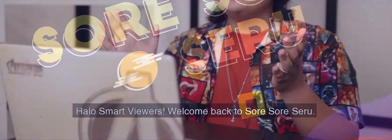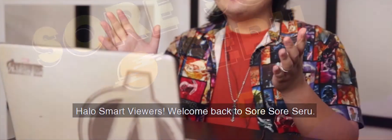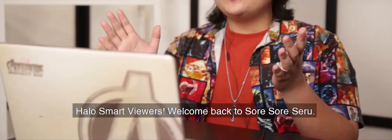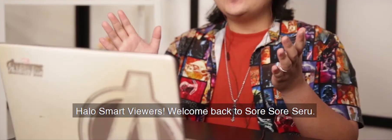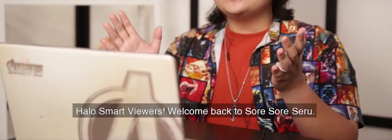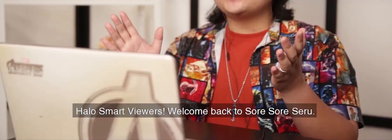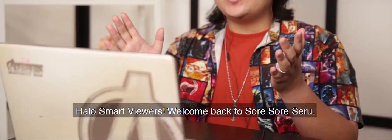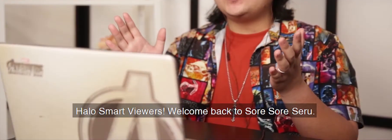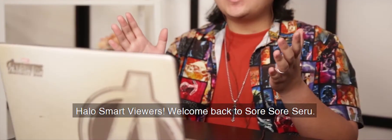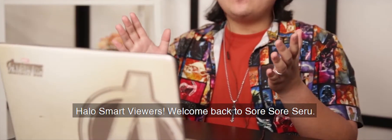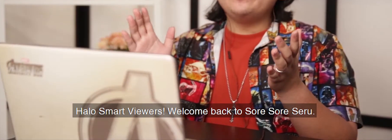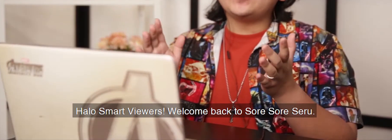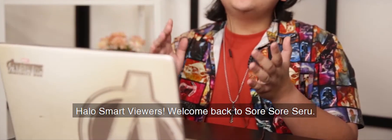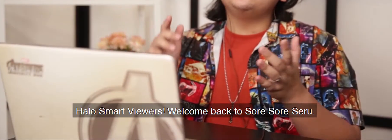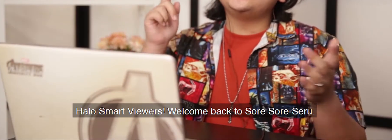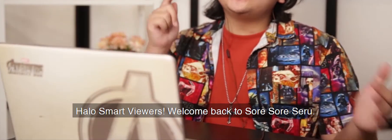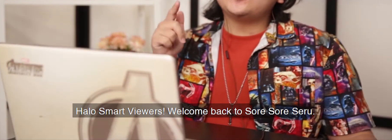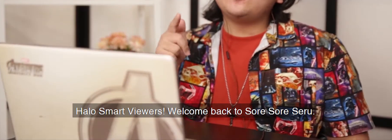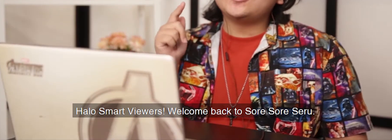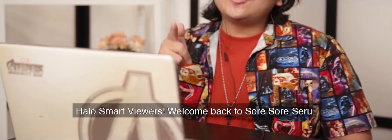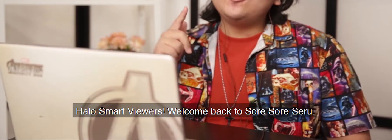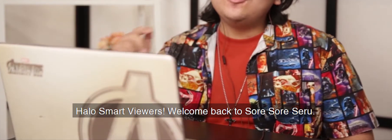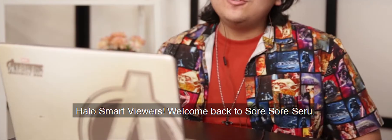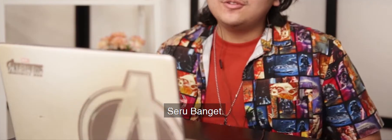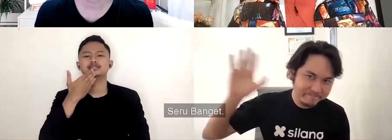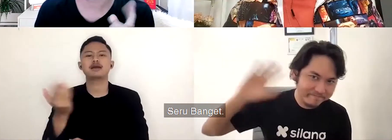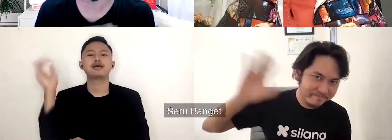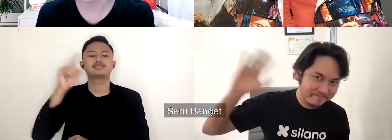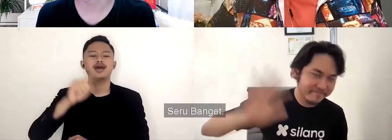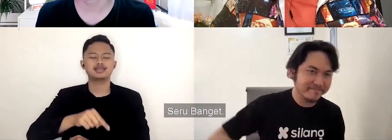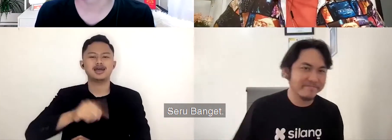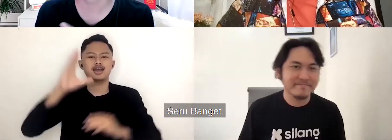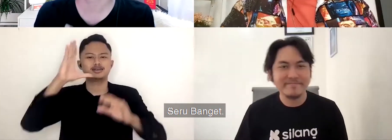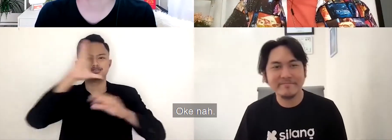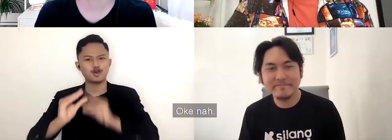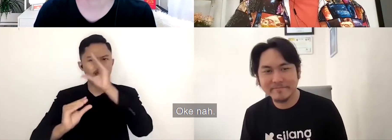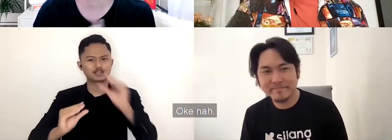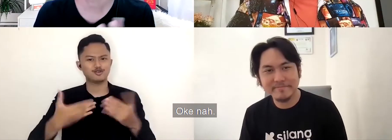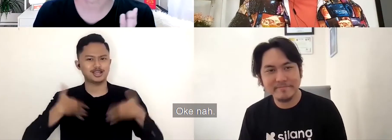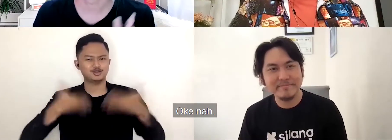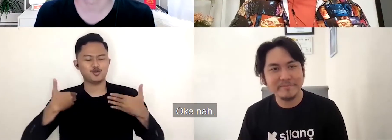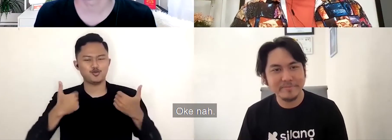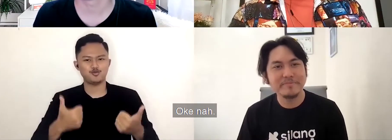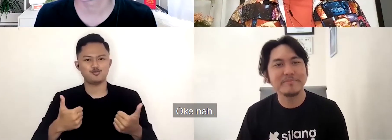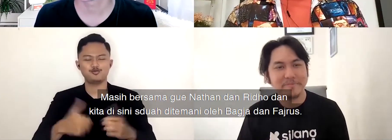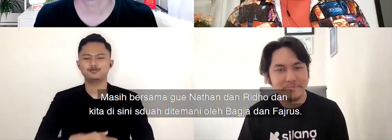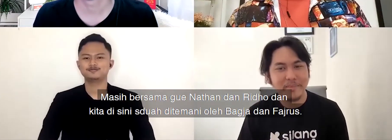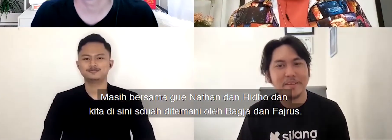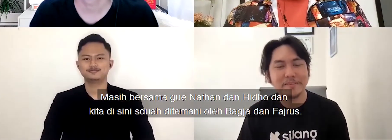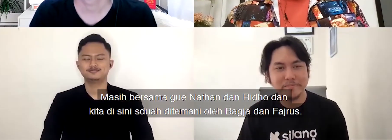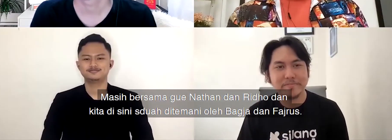hallosemar viewers Welcome back to sore sore seru seru banget oke ya